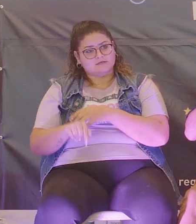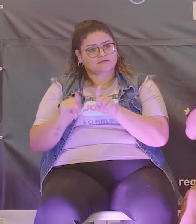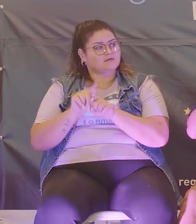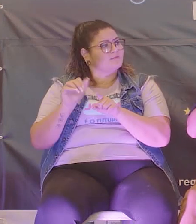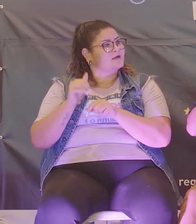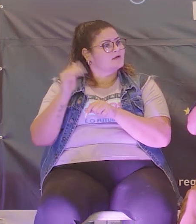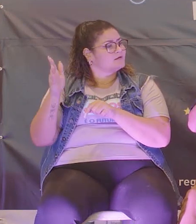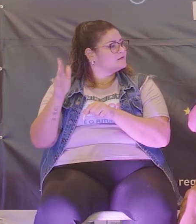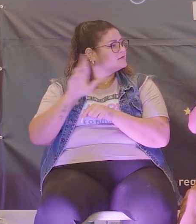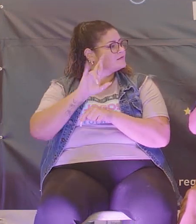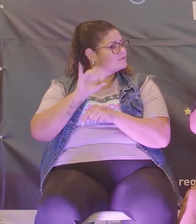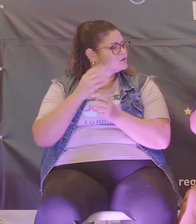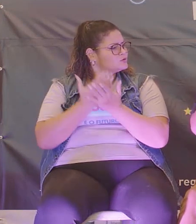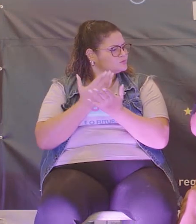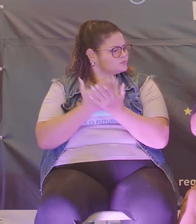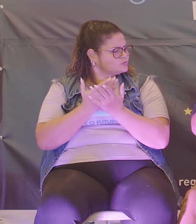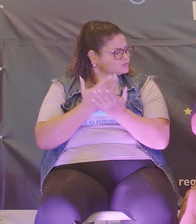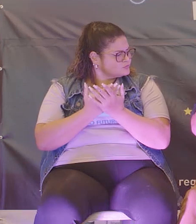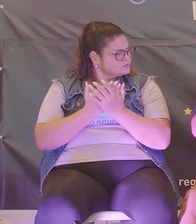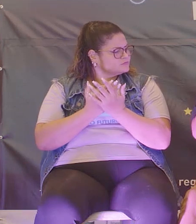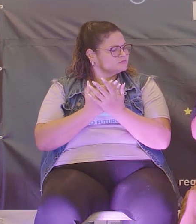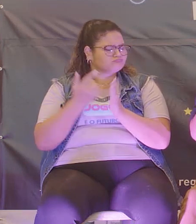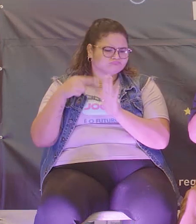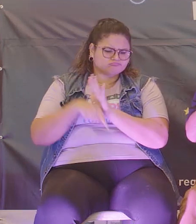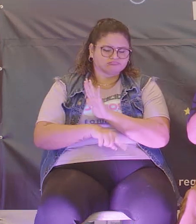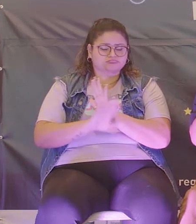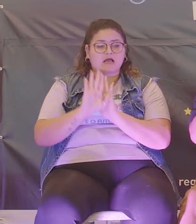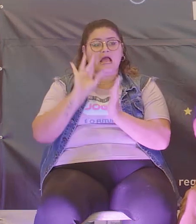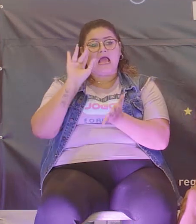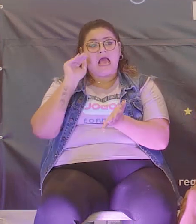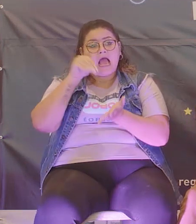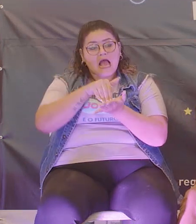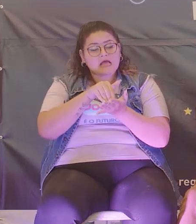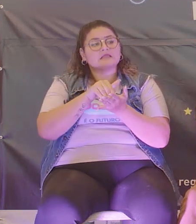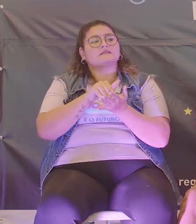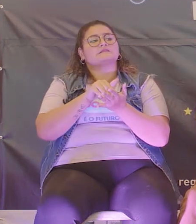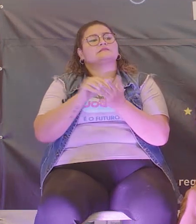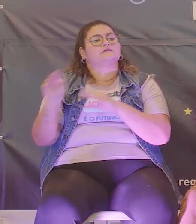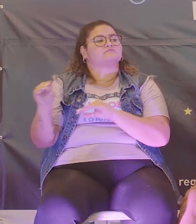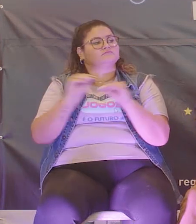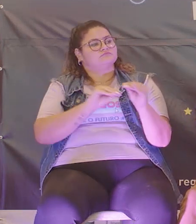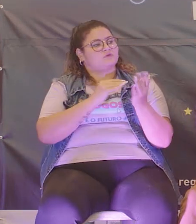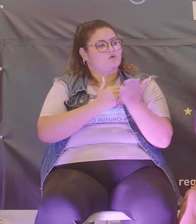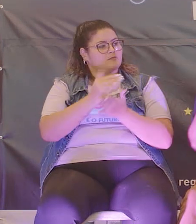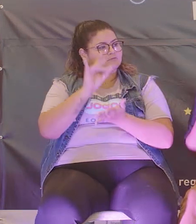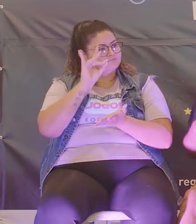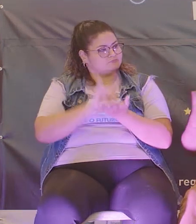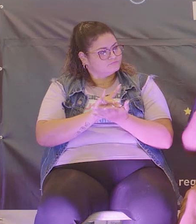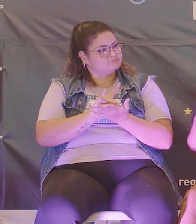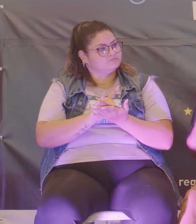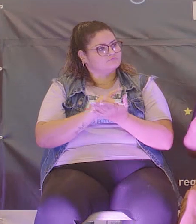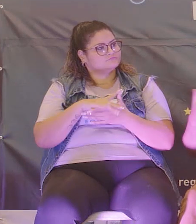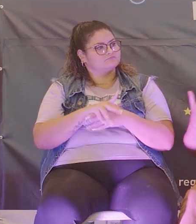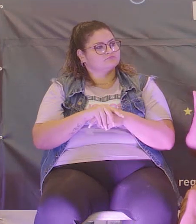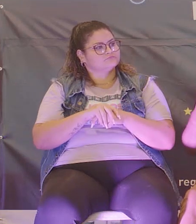Rio. E comecei a estudar isso, comecei a me aprofundar, até de fato mudar para essa área e começar a fazer isso. Mas eu acho que veio de criança, sabe?